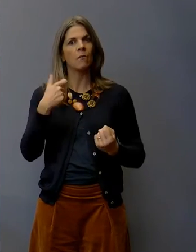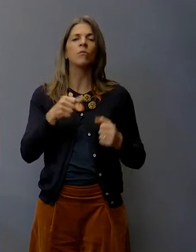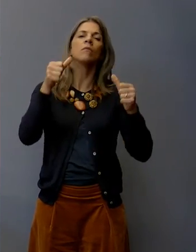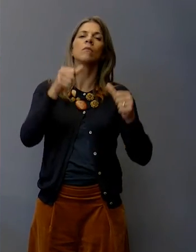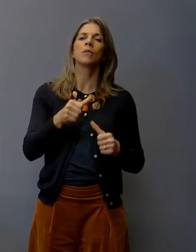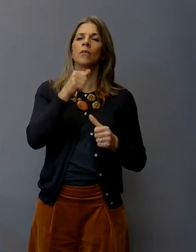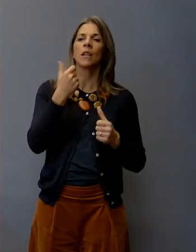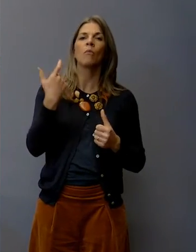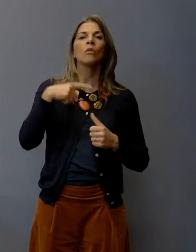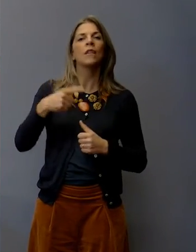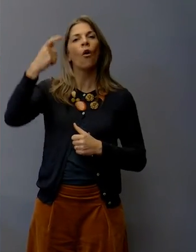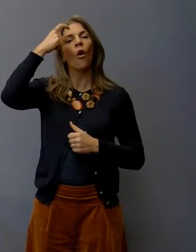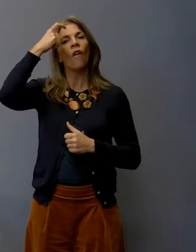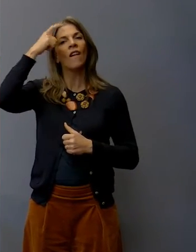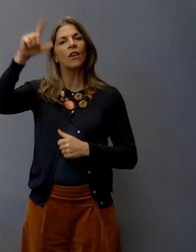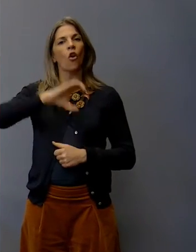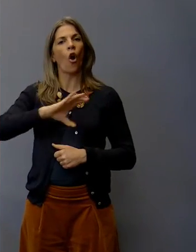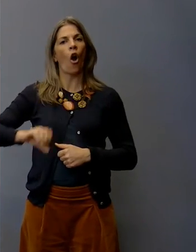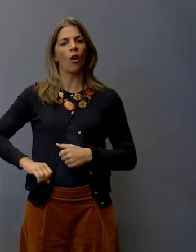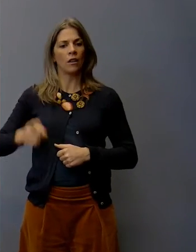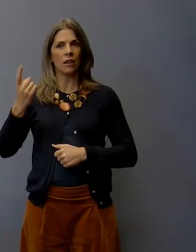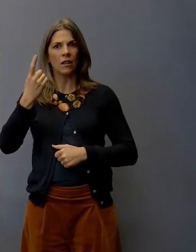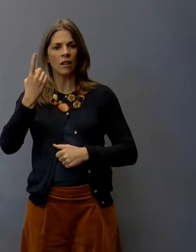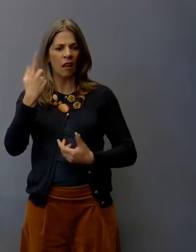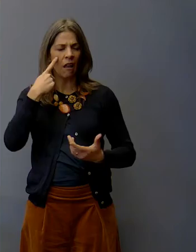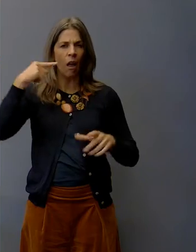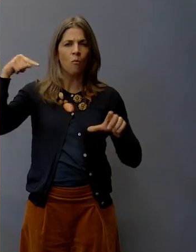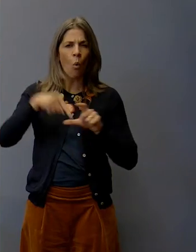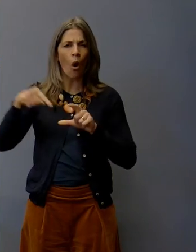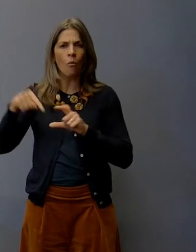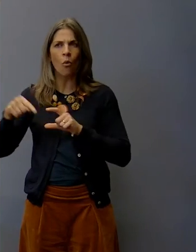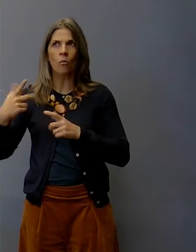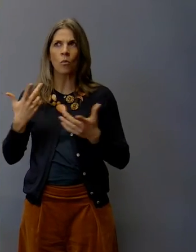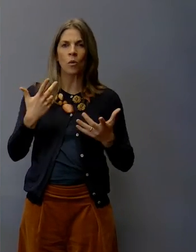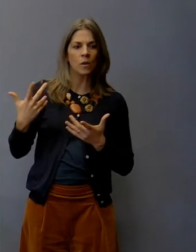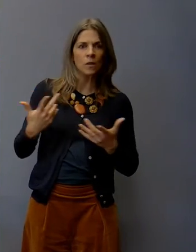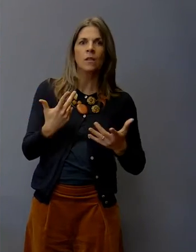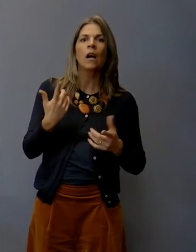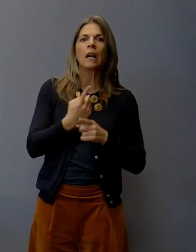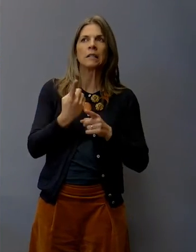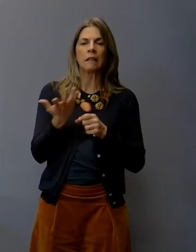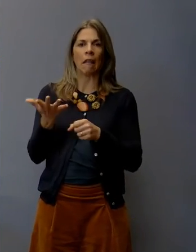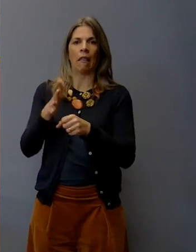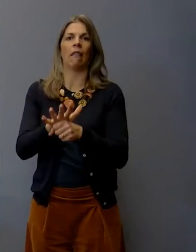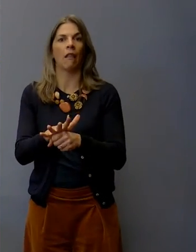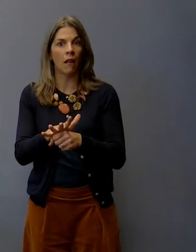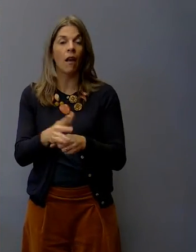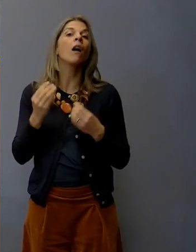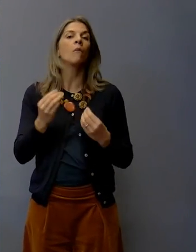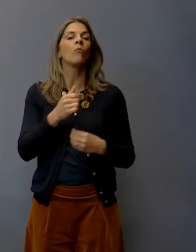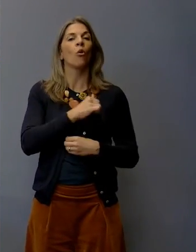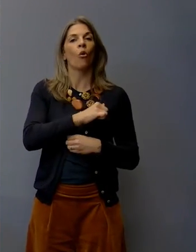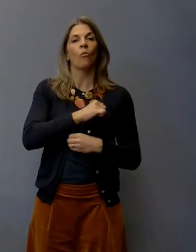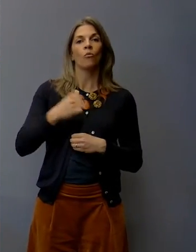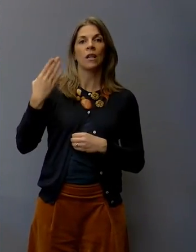conte ha posto in essere e quindi andando a torre proprio il comune di genova